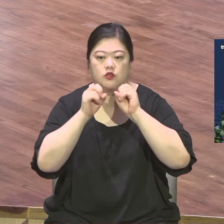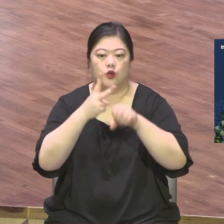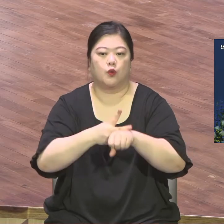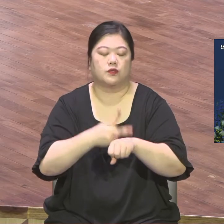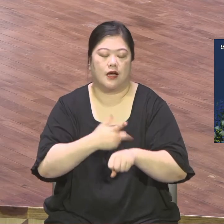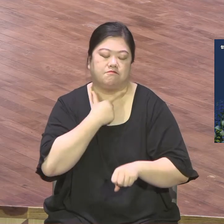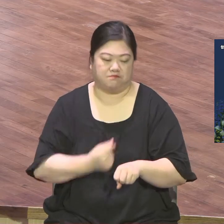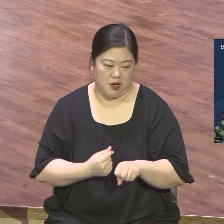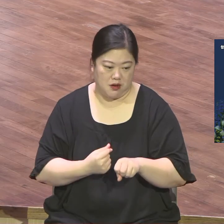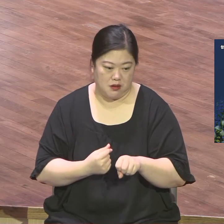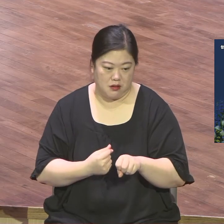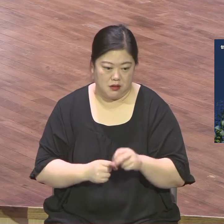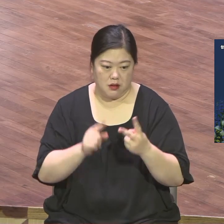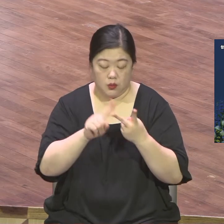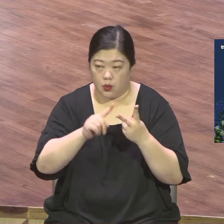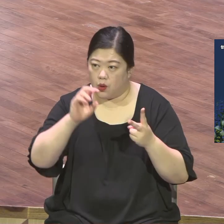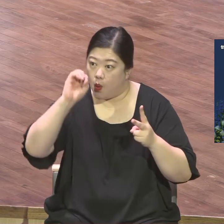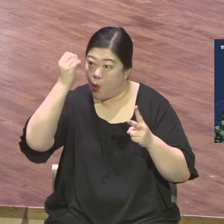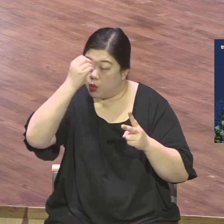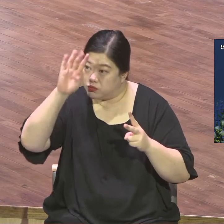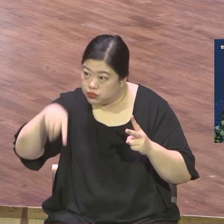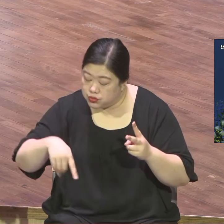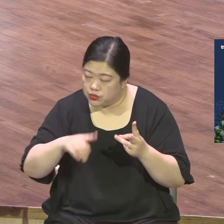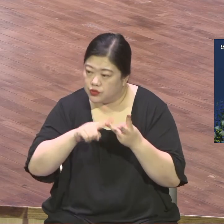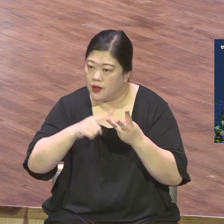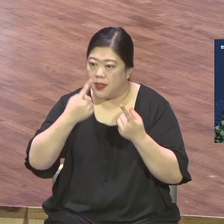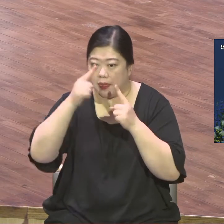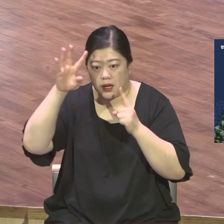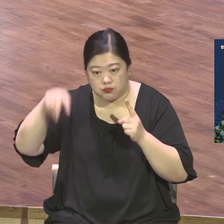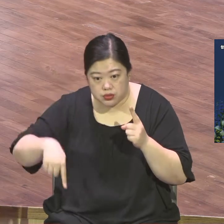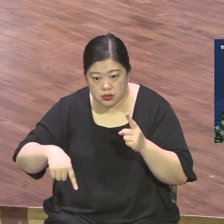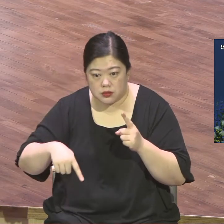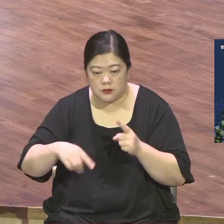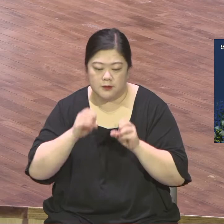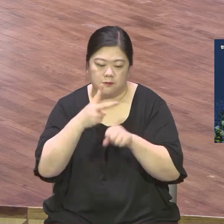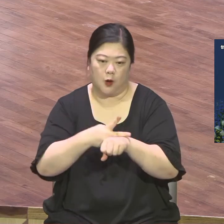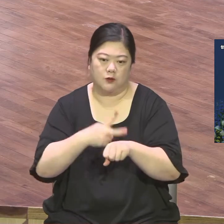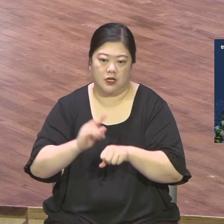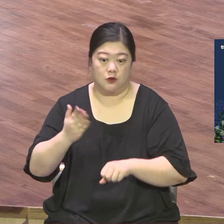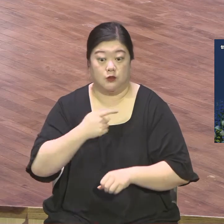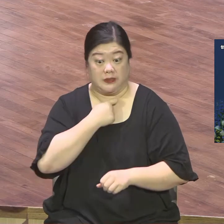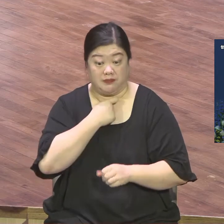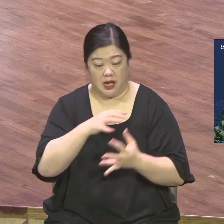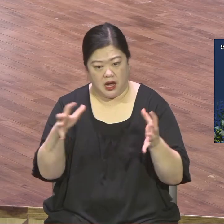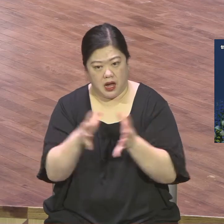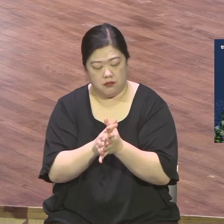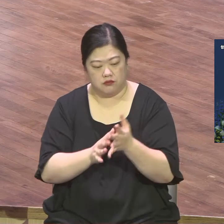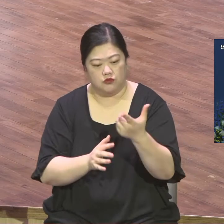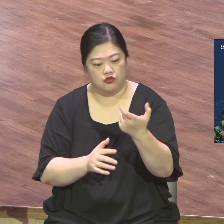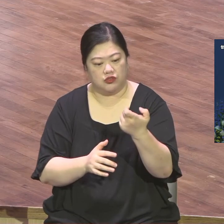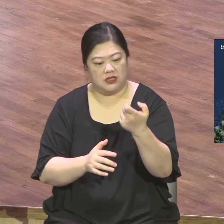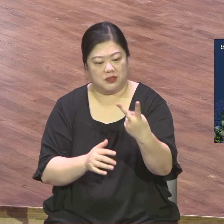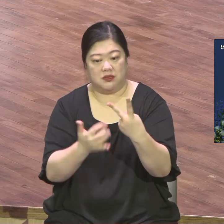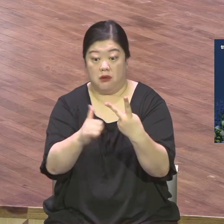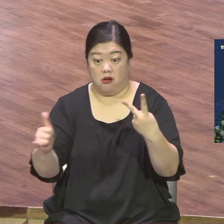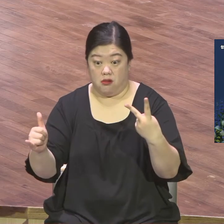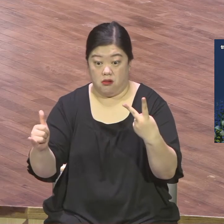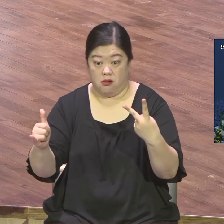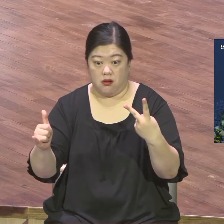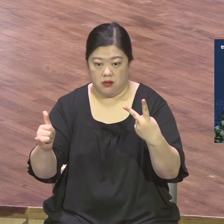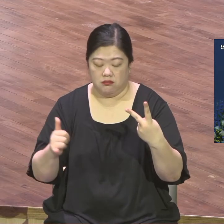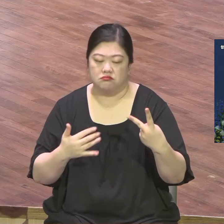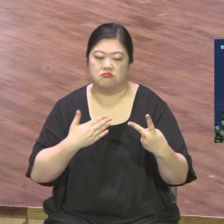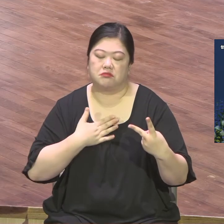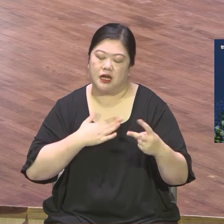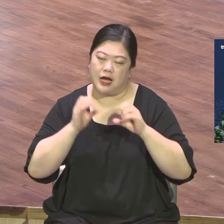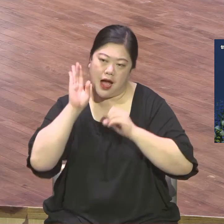22명, 대학생 중에서 6명. 그래서 62명이고 TCK 중에서 24명.